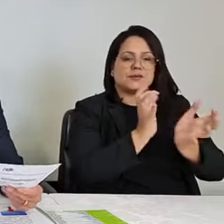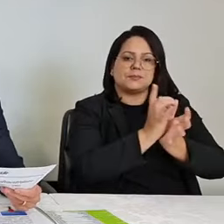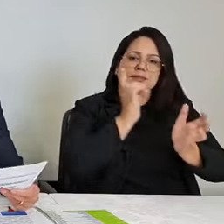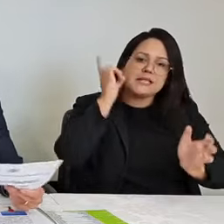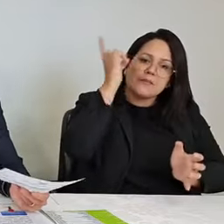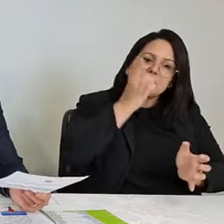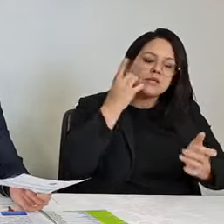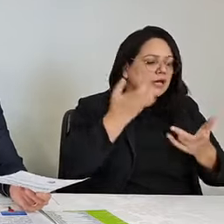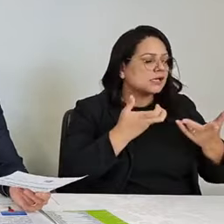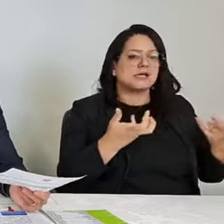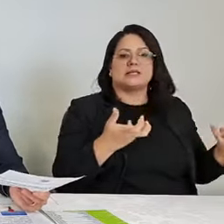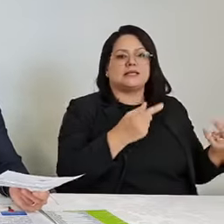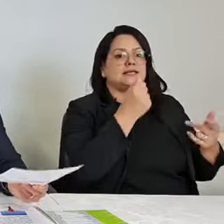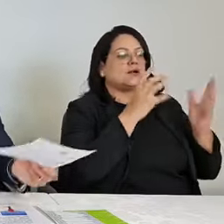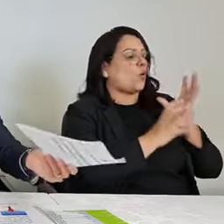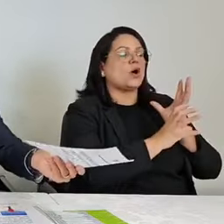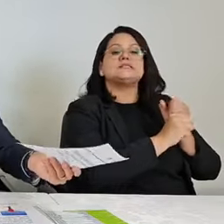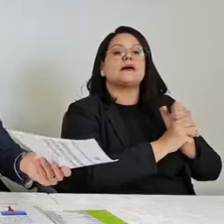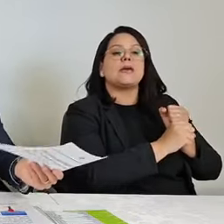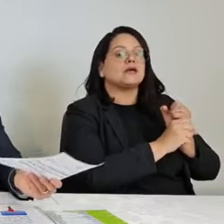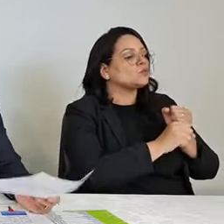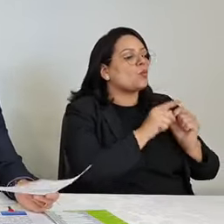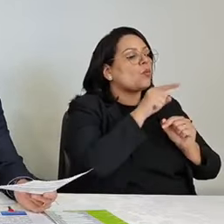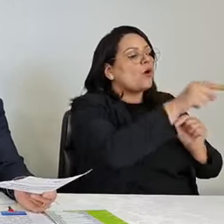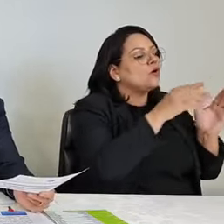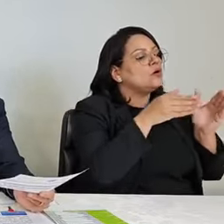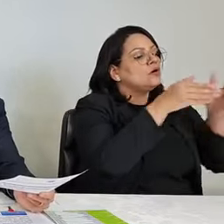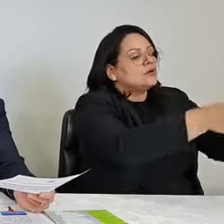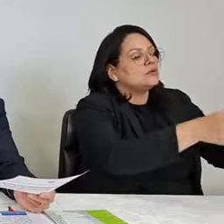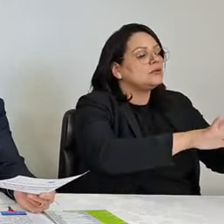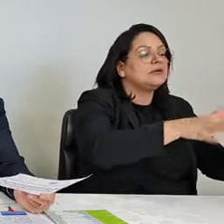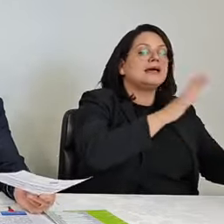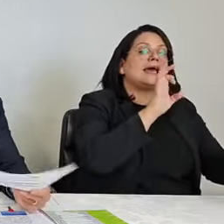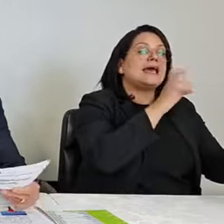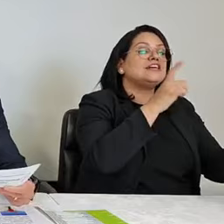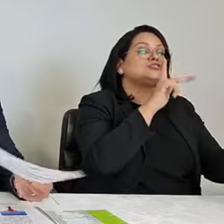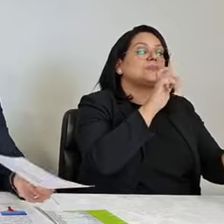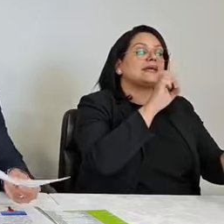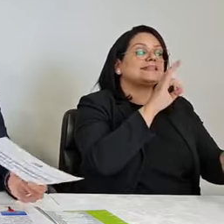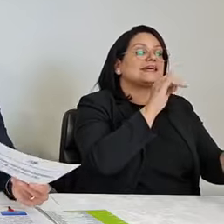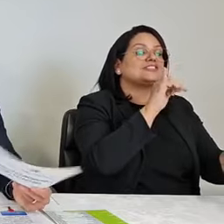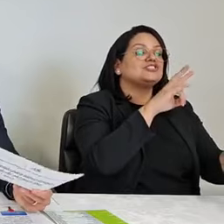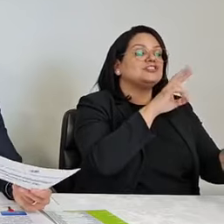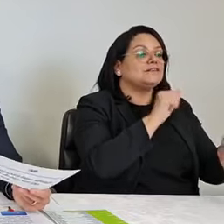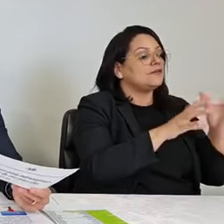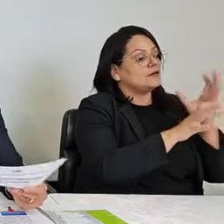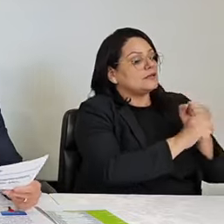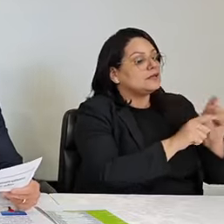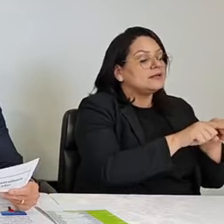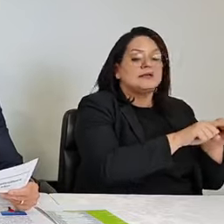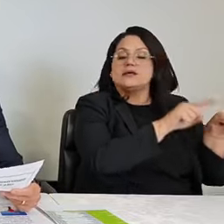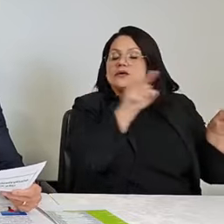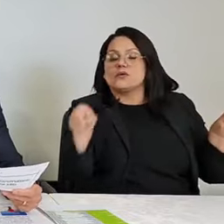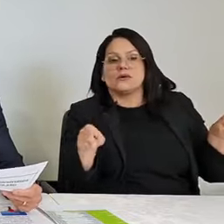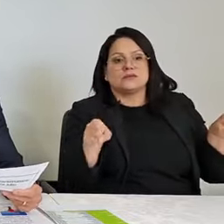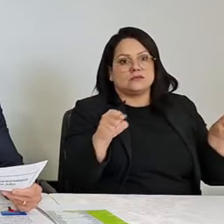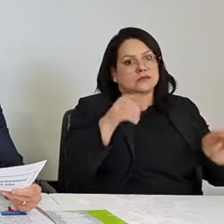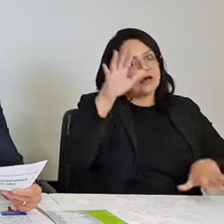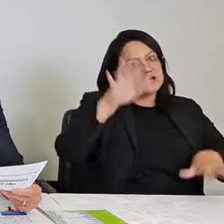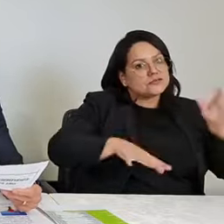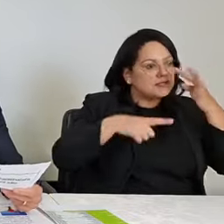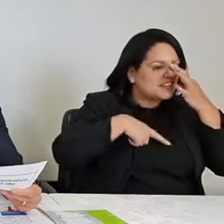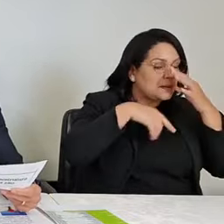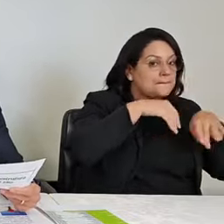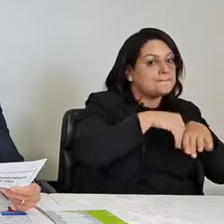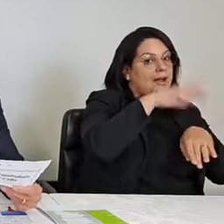o orçamento tem uma conta de chegada. A expectativa de receita e a despesa tem que ficar no zero a zero. Você pode até ter mais